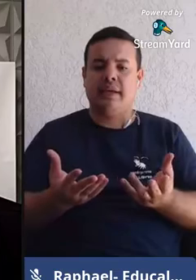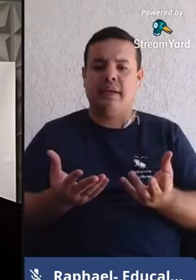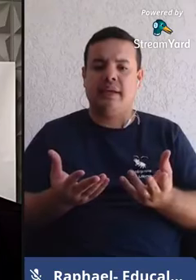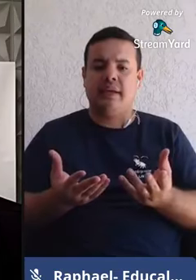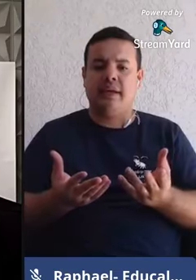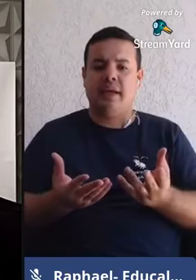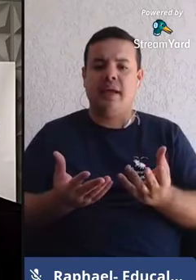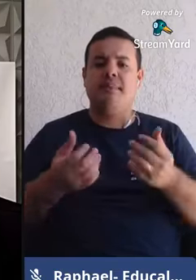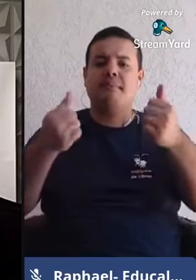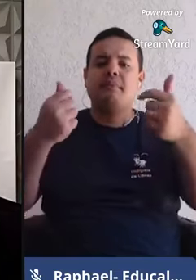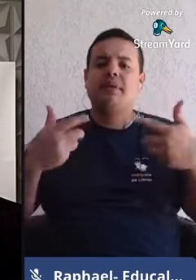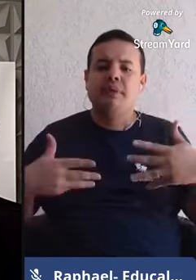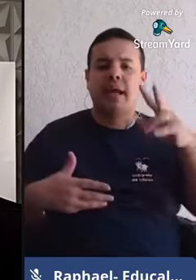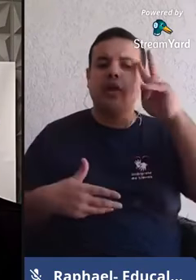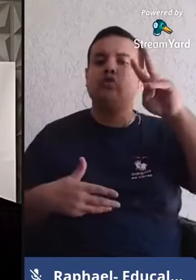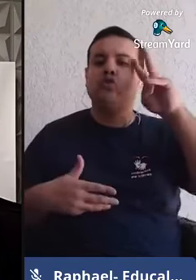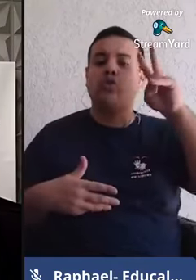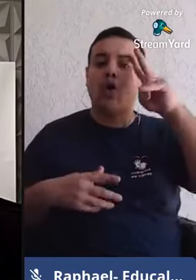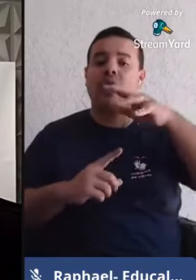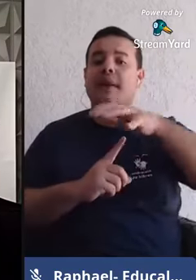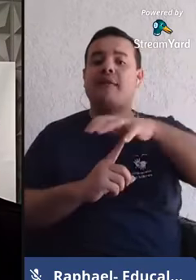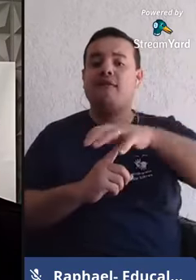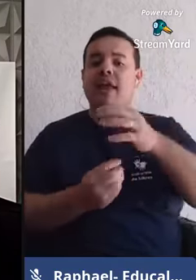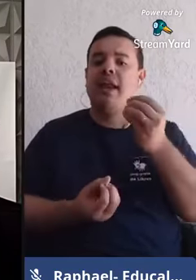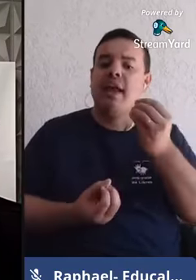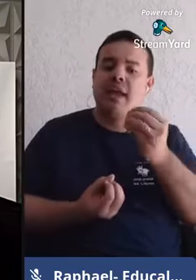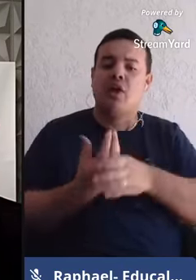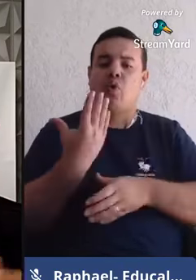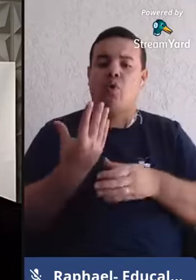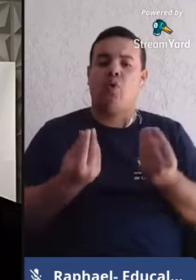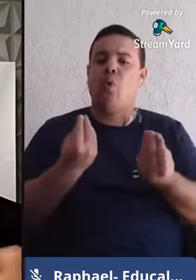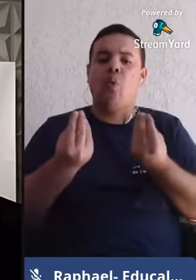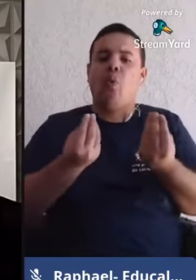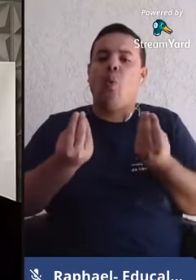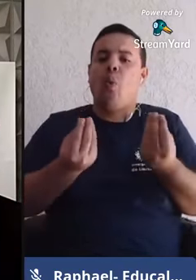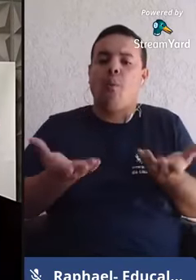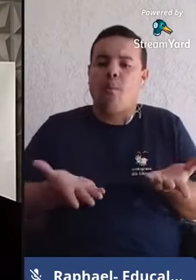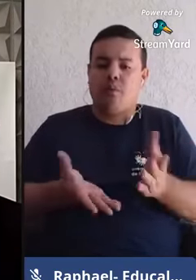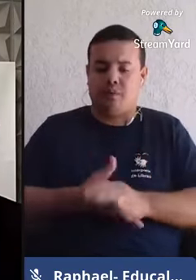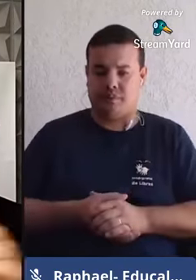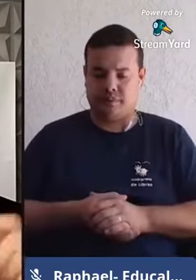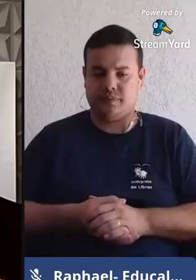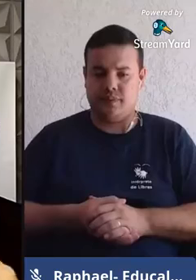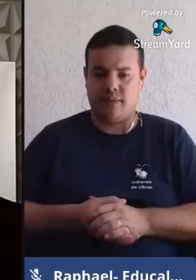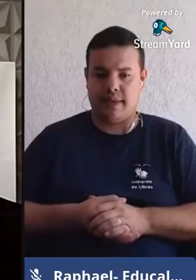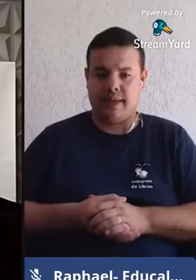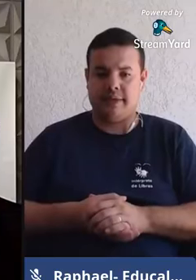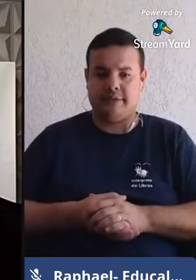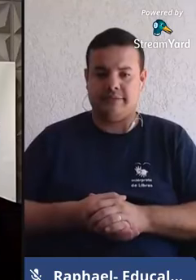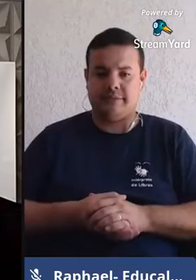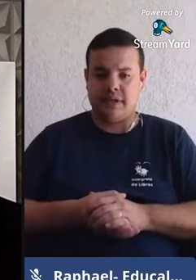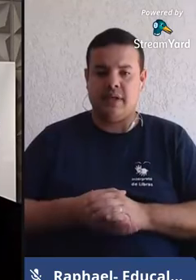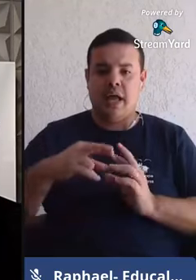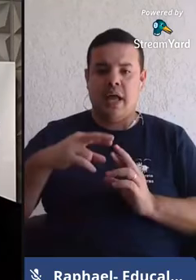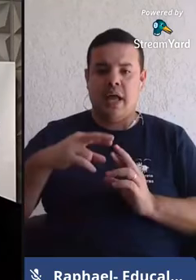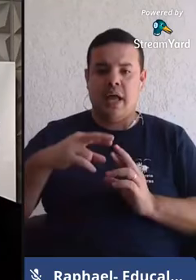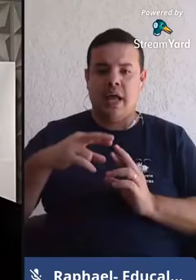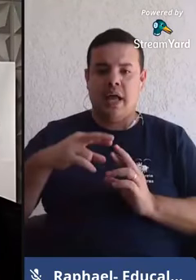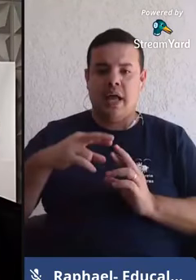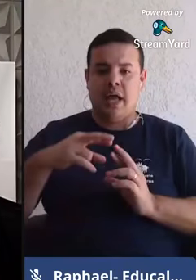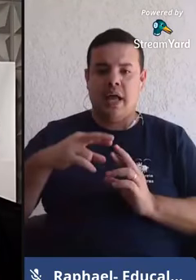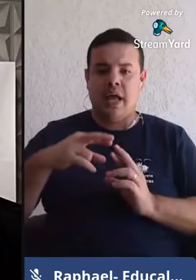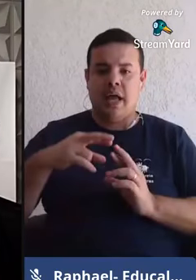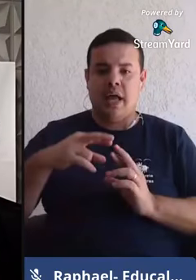a história da Reatec, né? As pessoas querem saber também. Então, a Reatec nasceu dentro da Fundação Selma, para você ter uma ideia,